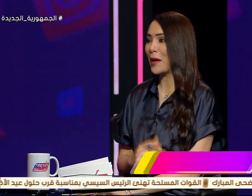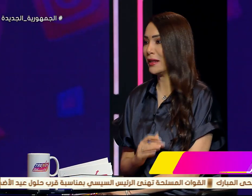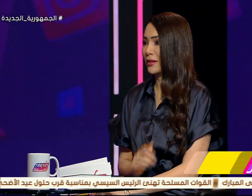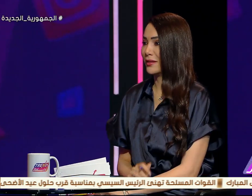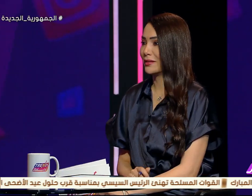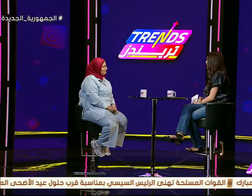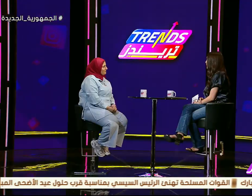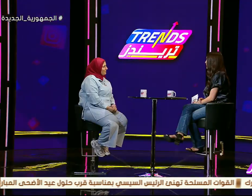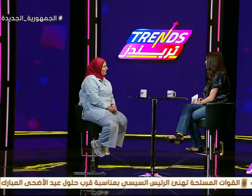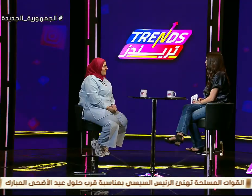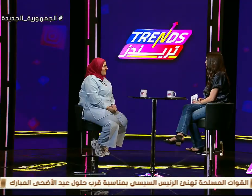وبعد؟